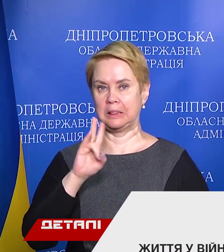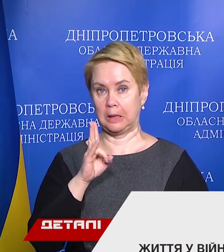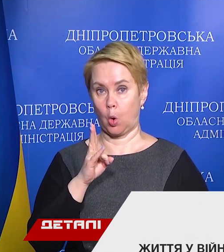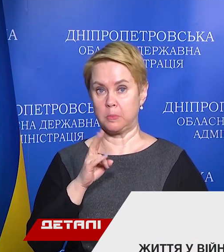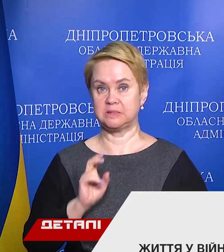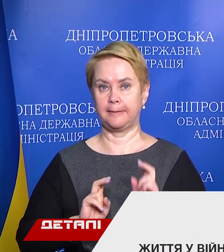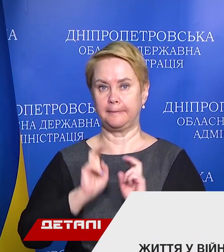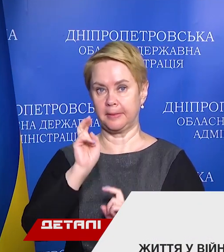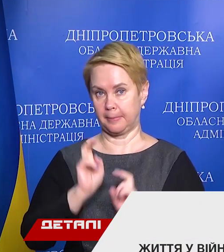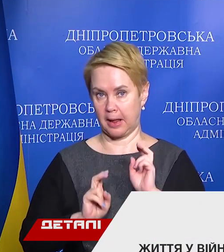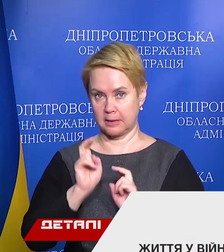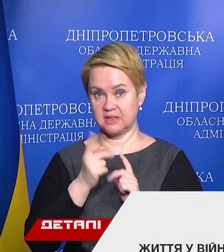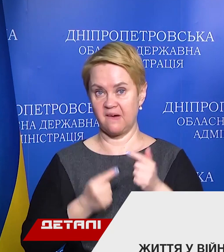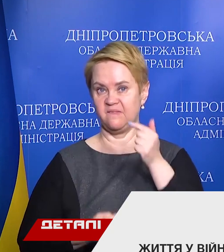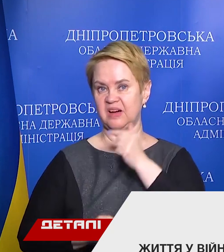нікопольці, підприємства